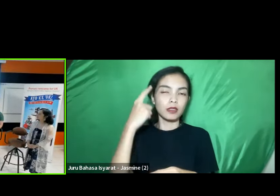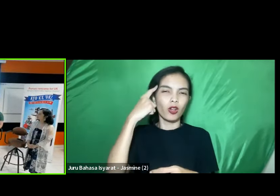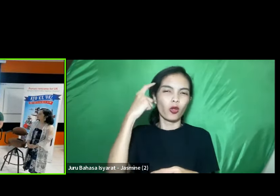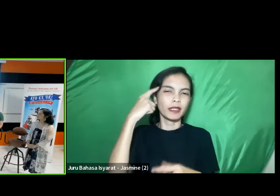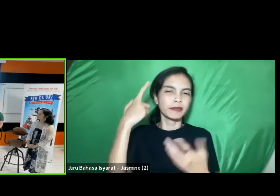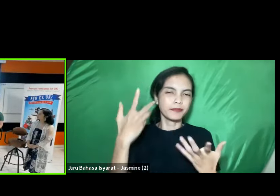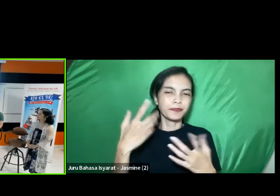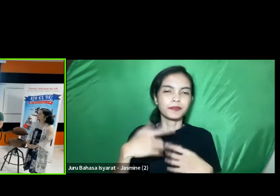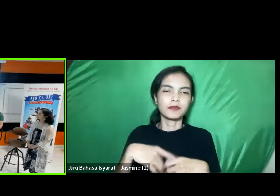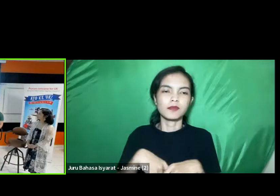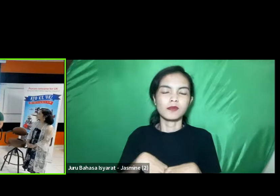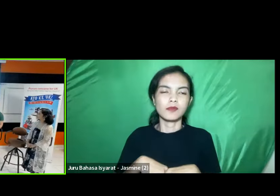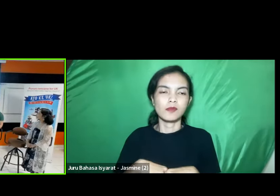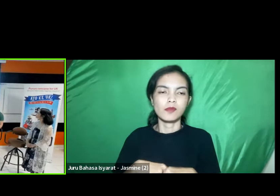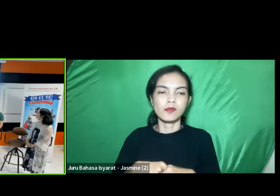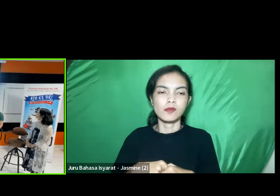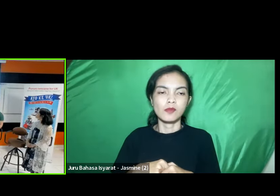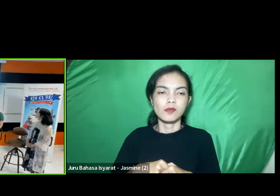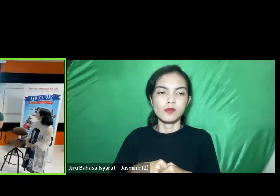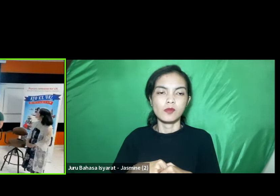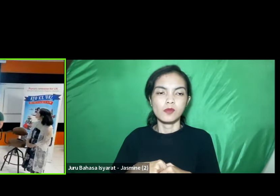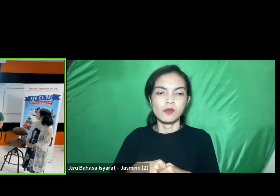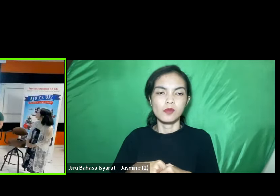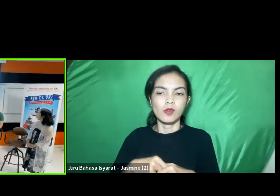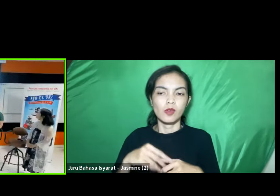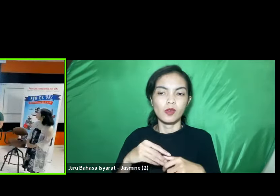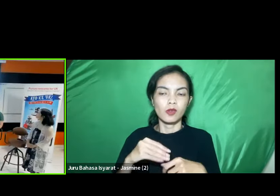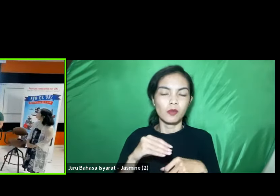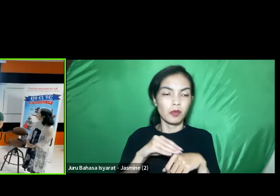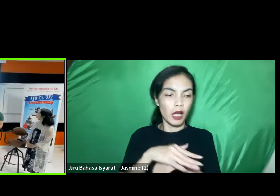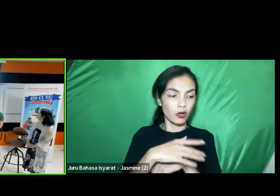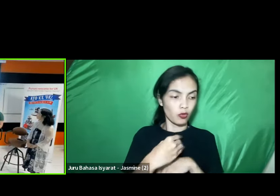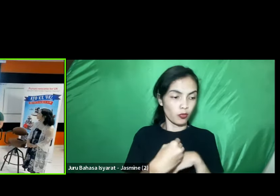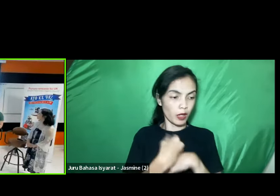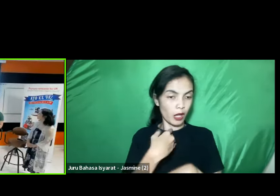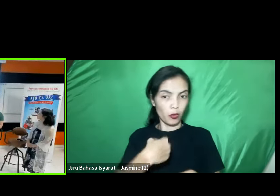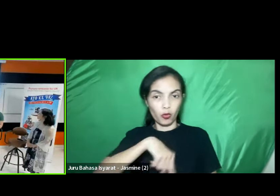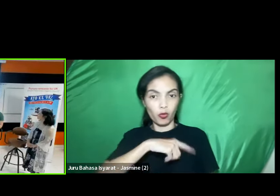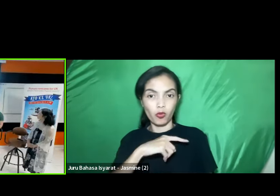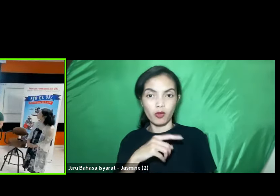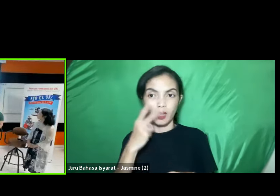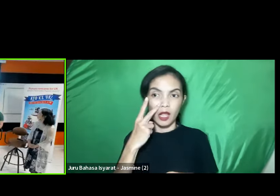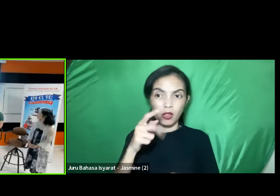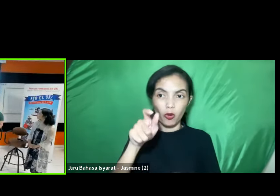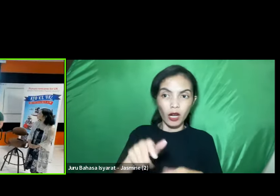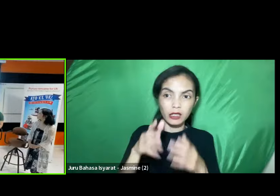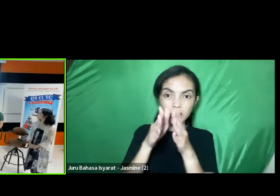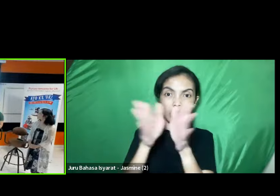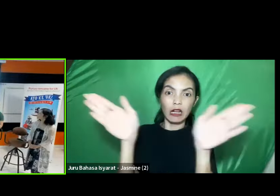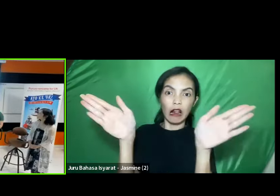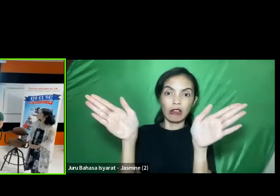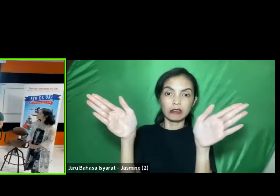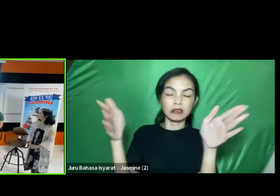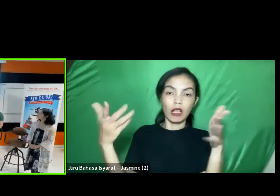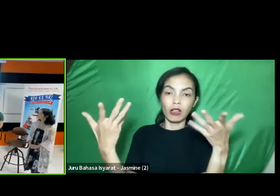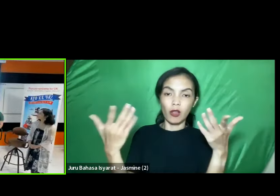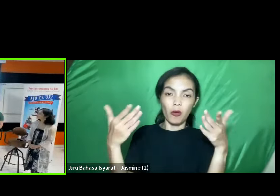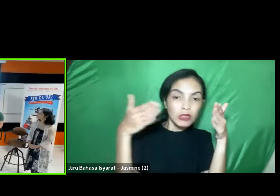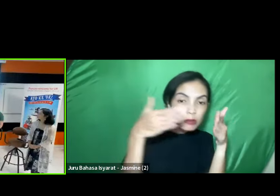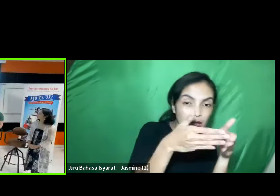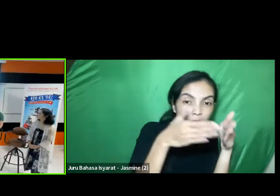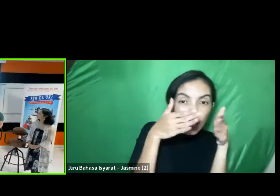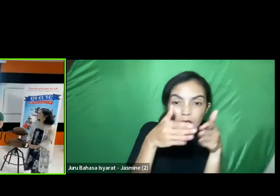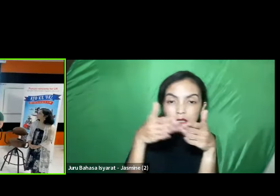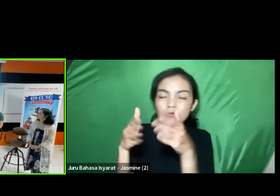tidak mempengaruhi ee para pewawancara ya dia generalis atau spesialis tinggal nanti sekali